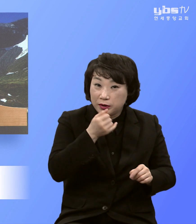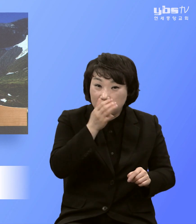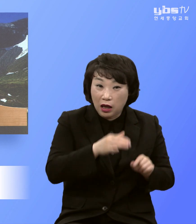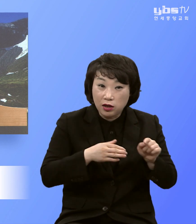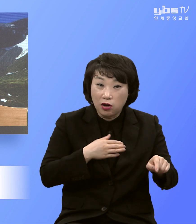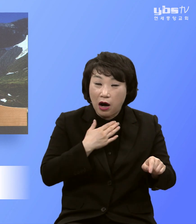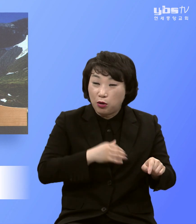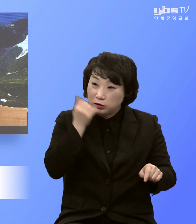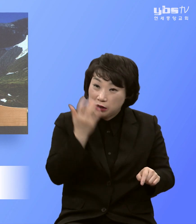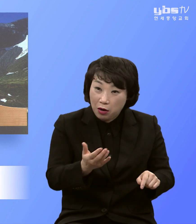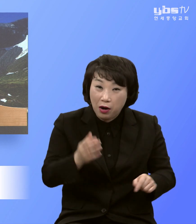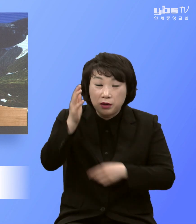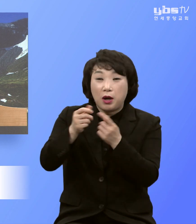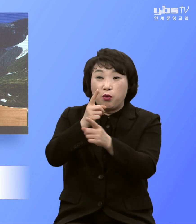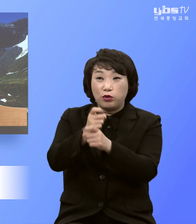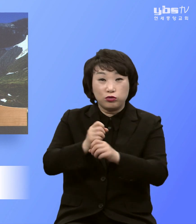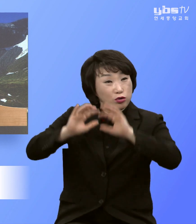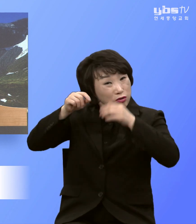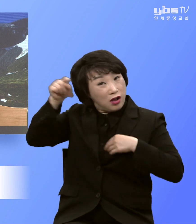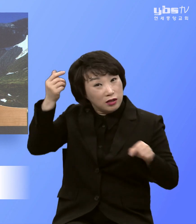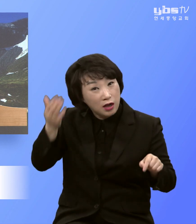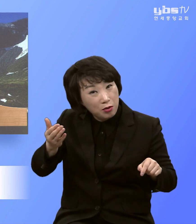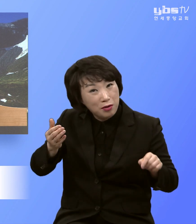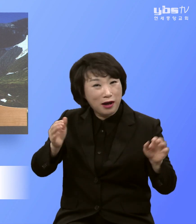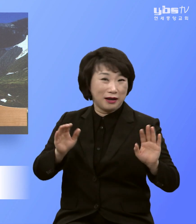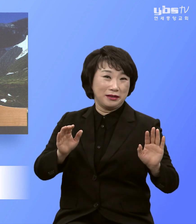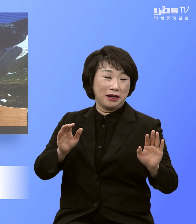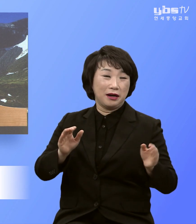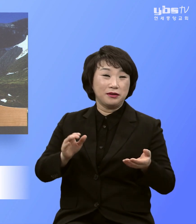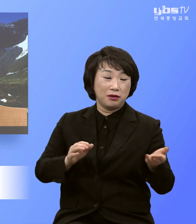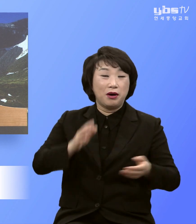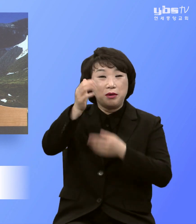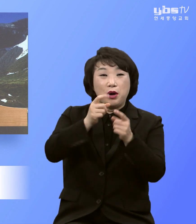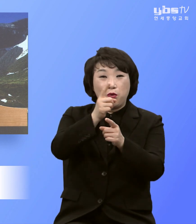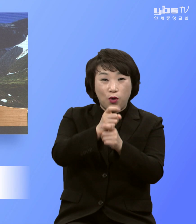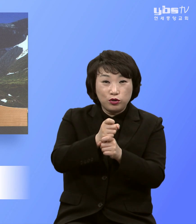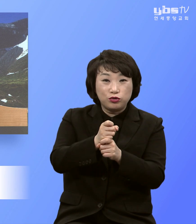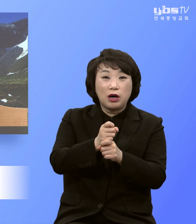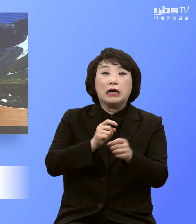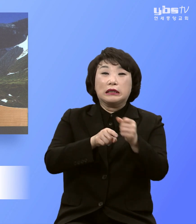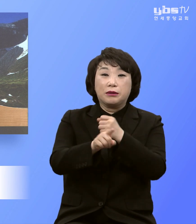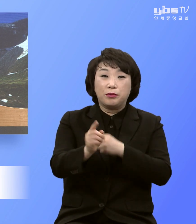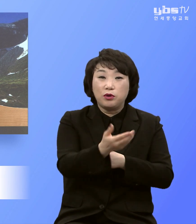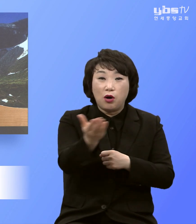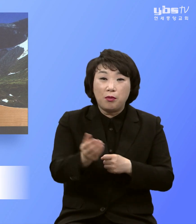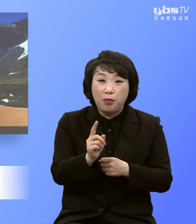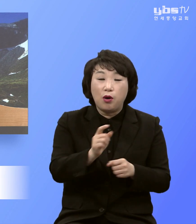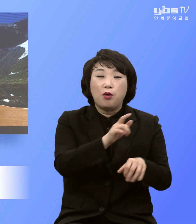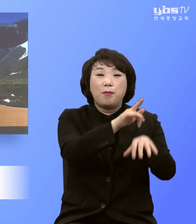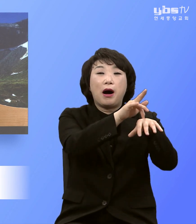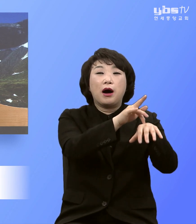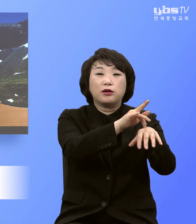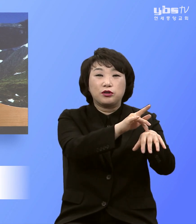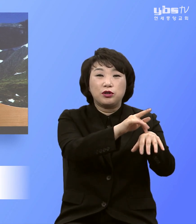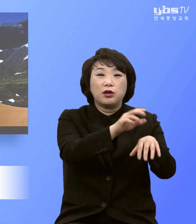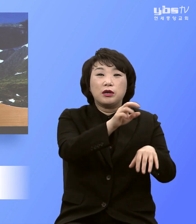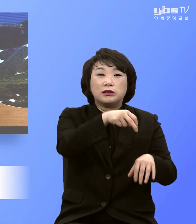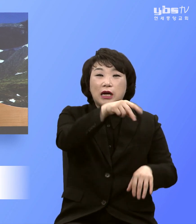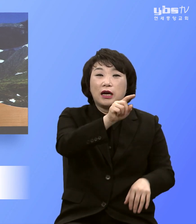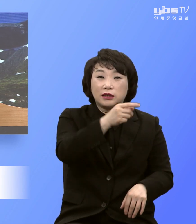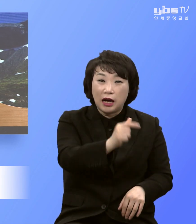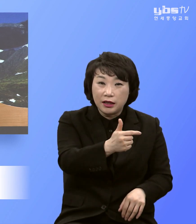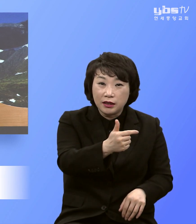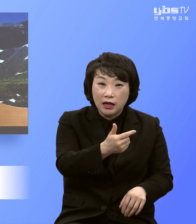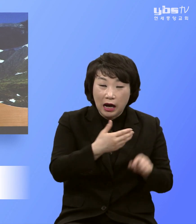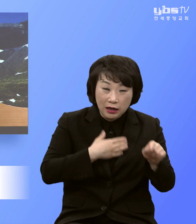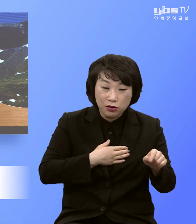사실, 하나님의 원수가 천국 가갔어요. 그래서 하나님의 원수라는 말은 사단이라는 말인데, 육신의